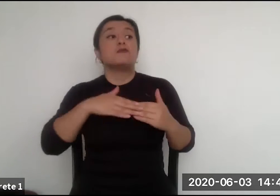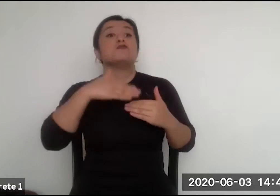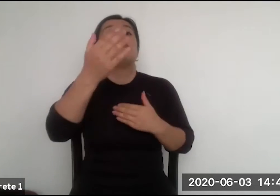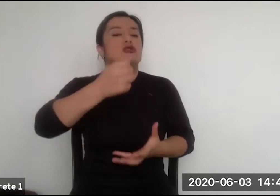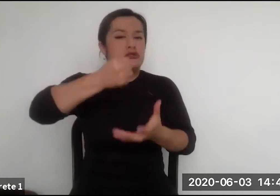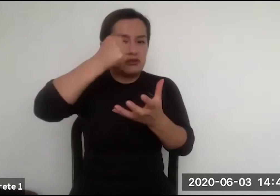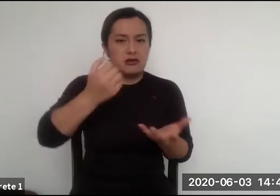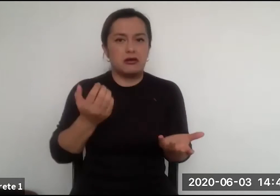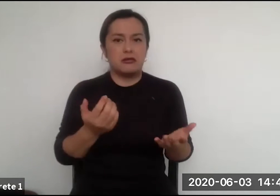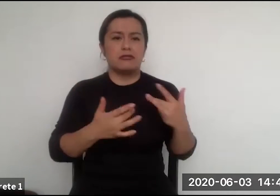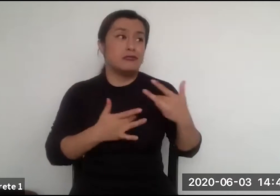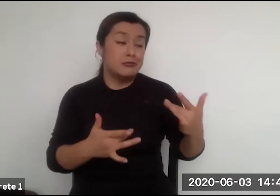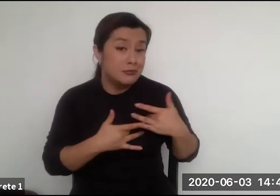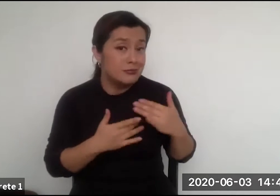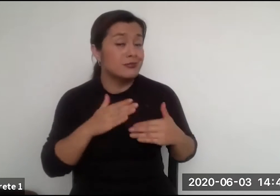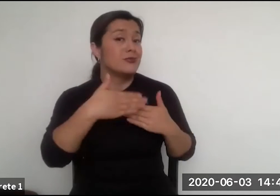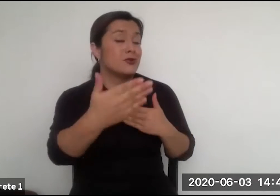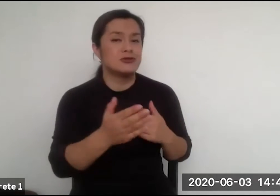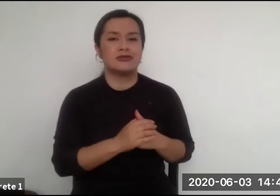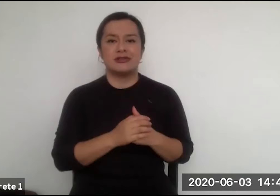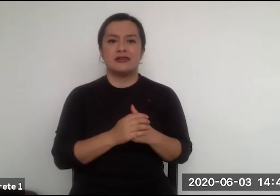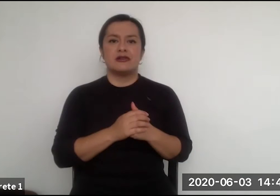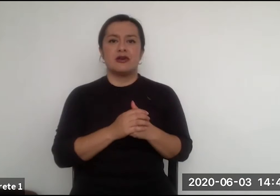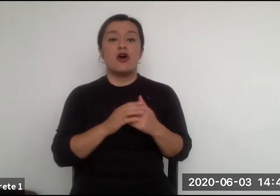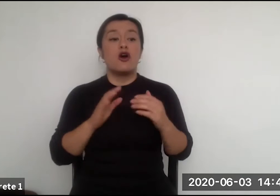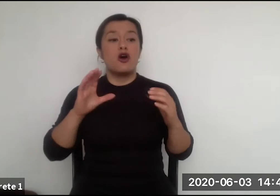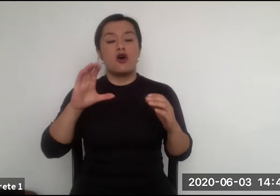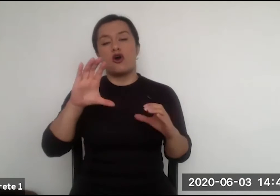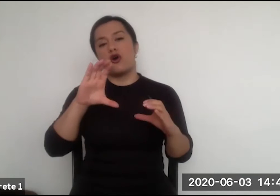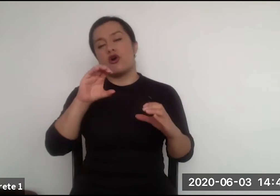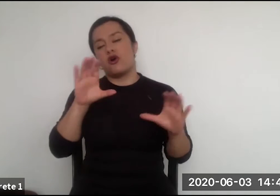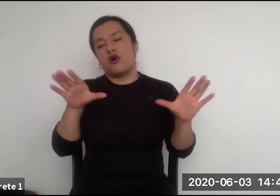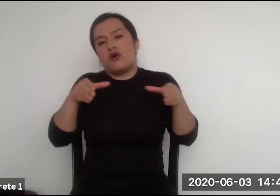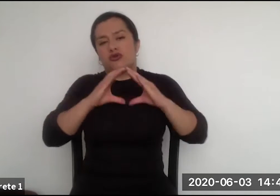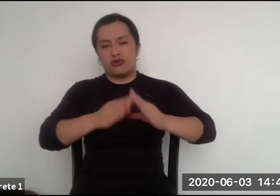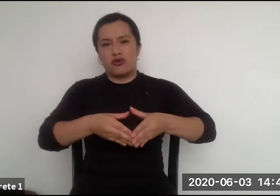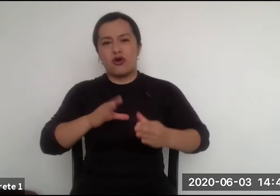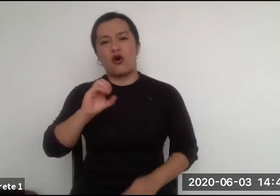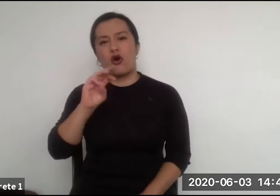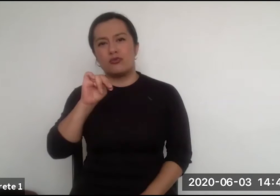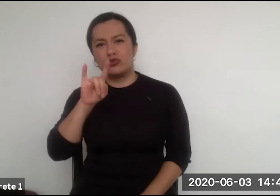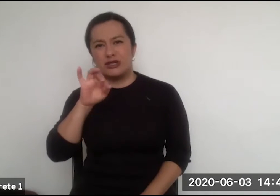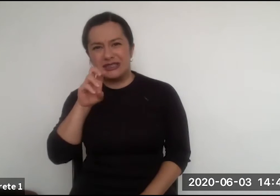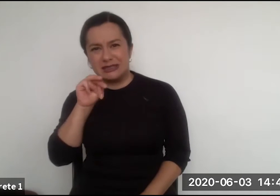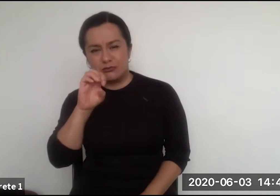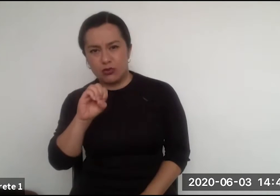del post-socialismo y del post-comunismo. Tal vez estas